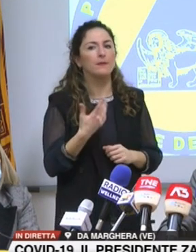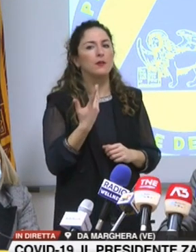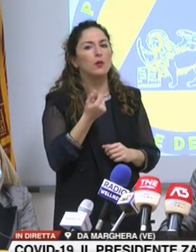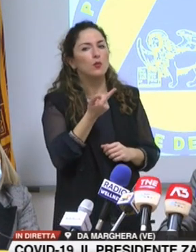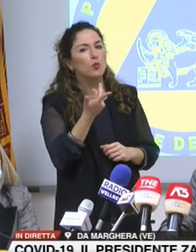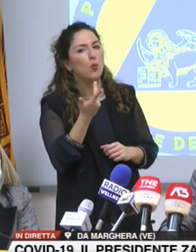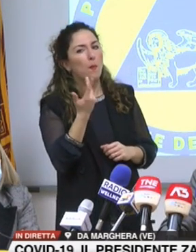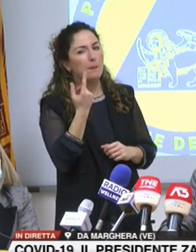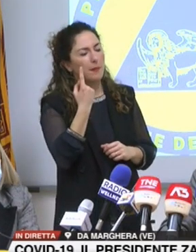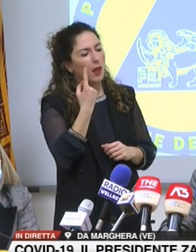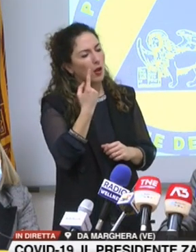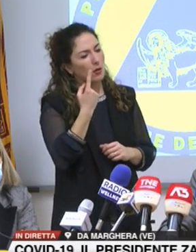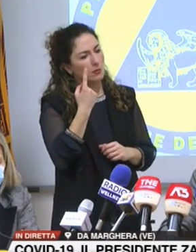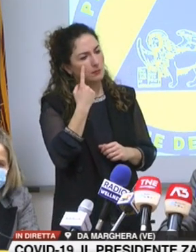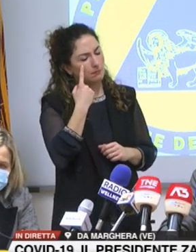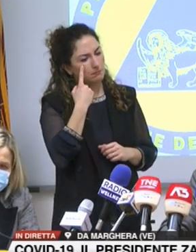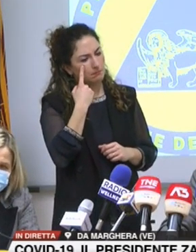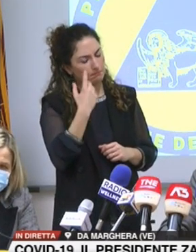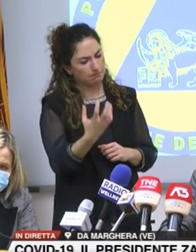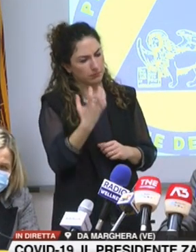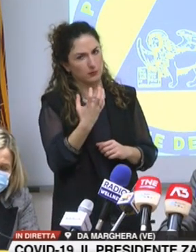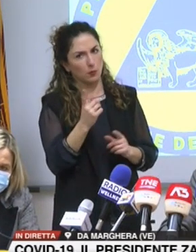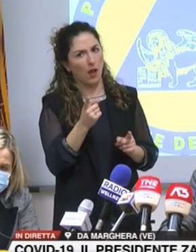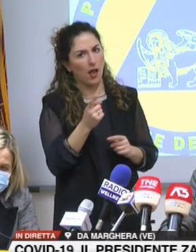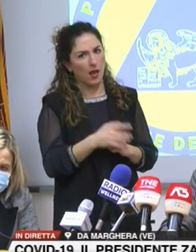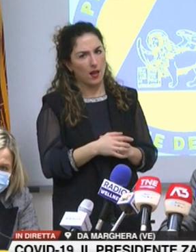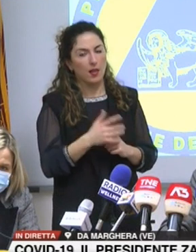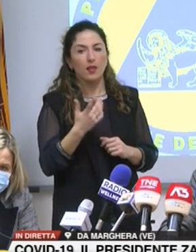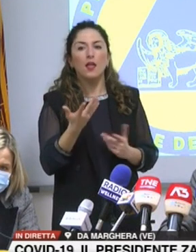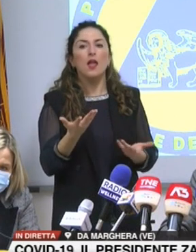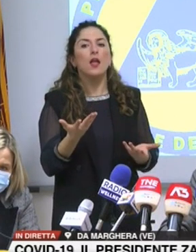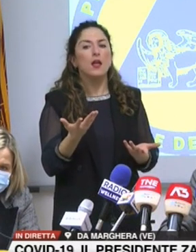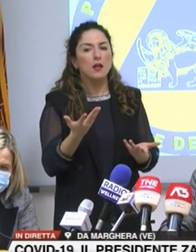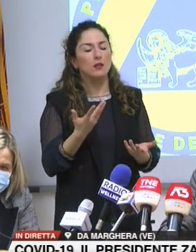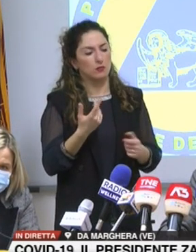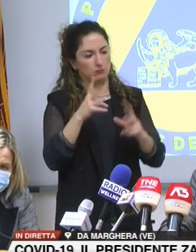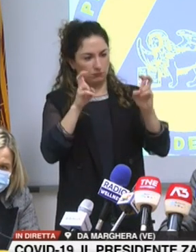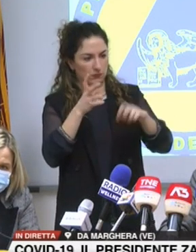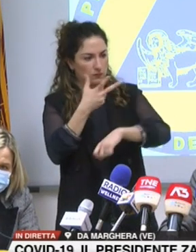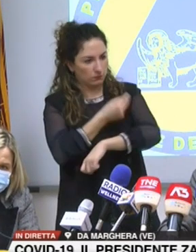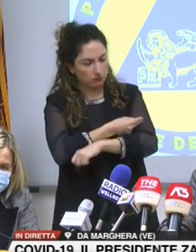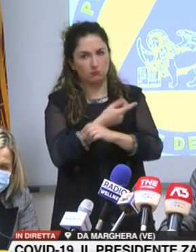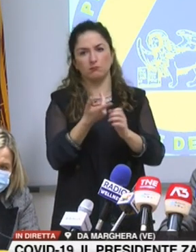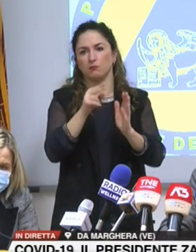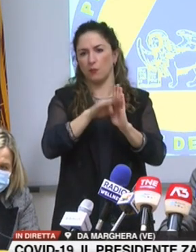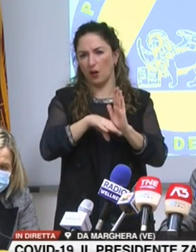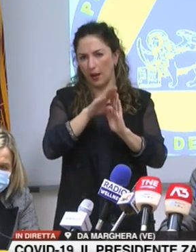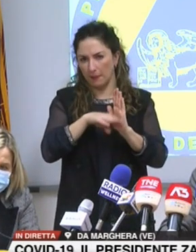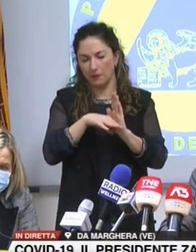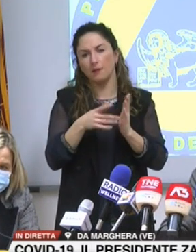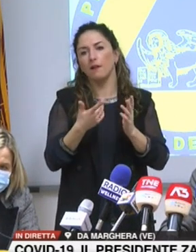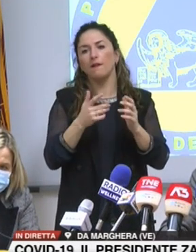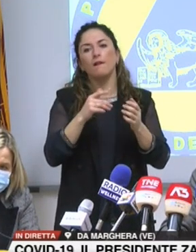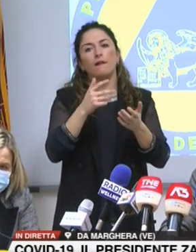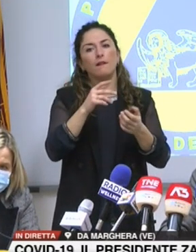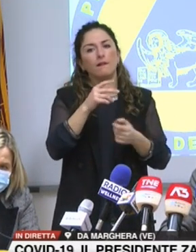comunque balza agli occhi chiaramente. Stiamo parlando di vaccini, di programmazione, poi il punto è che se i vaccini non arrivano non